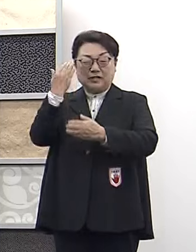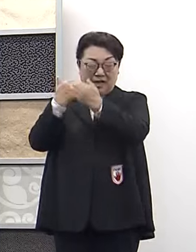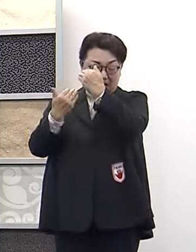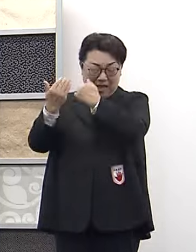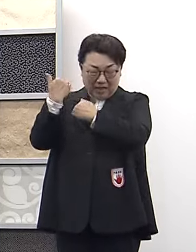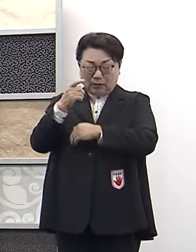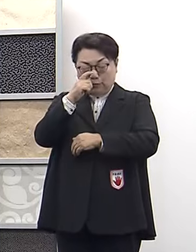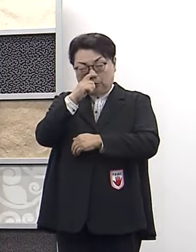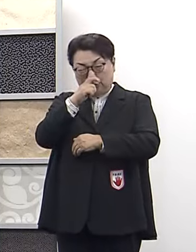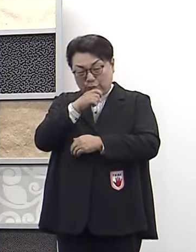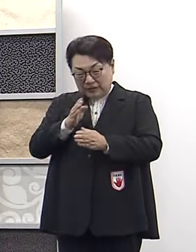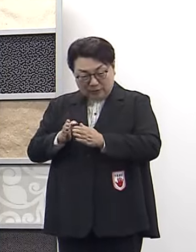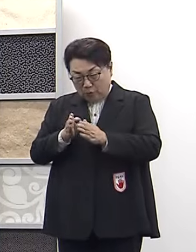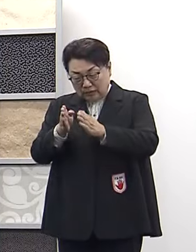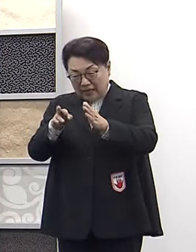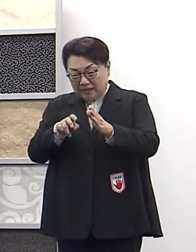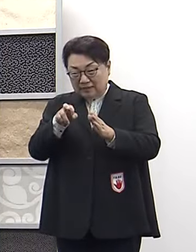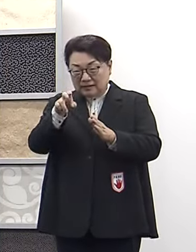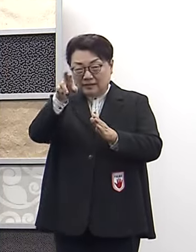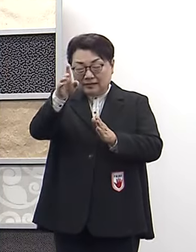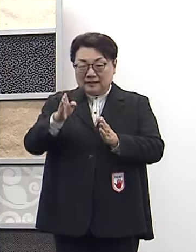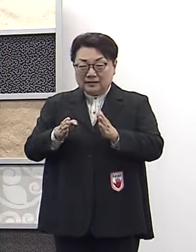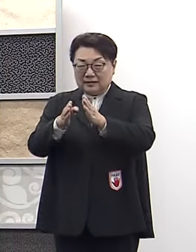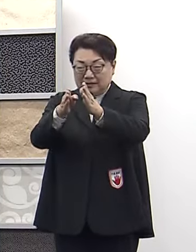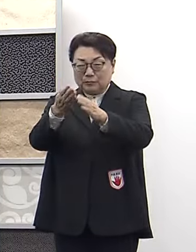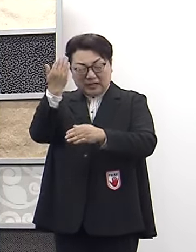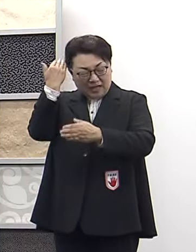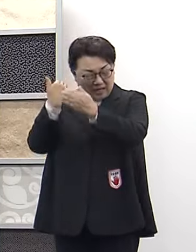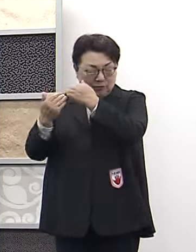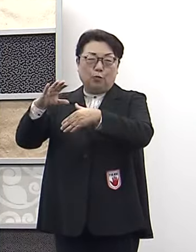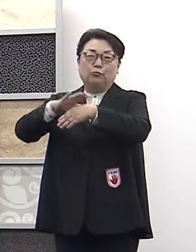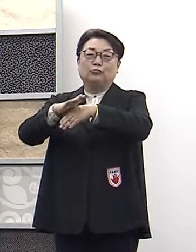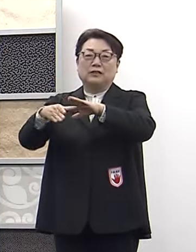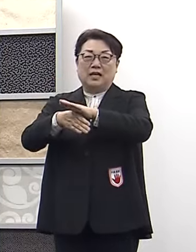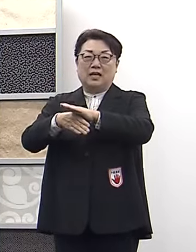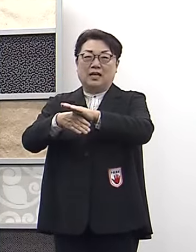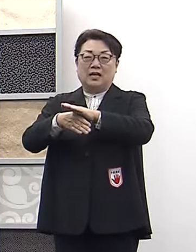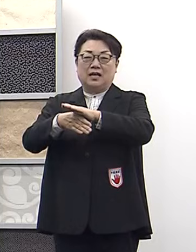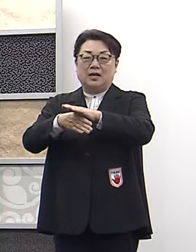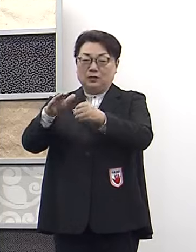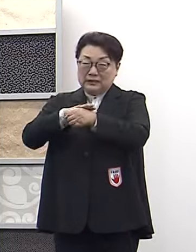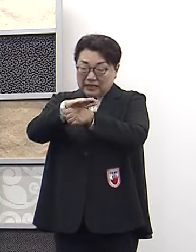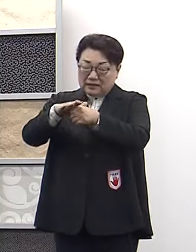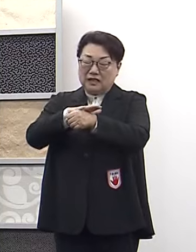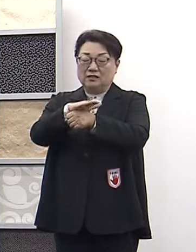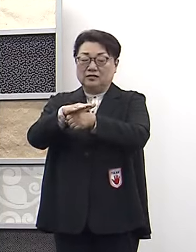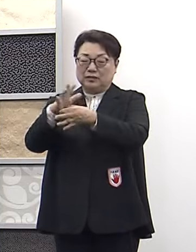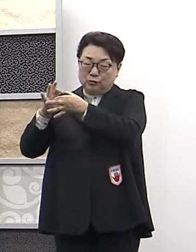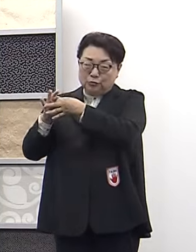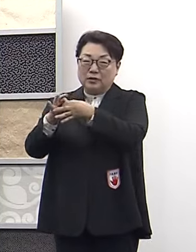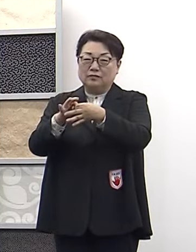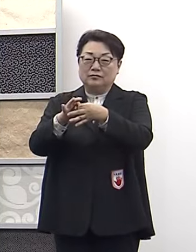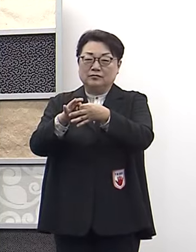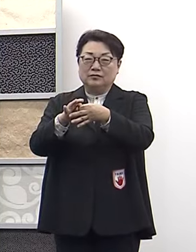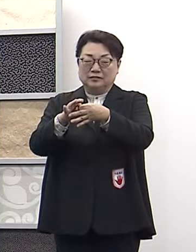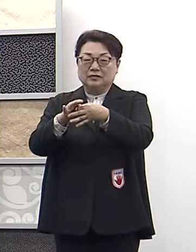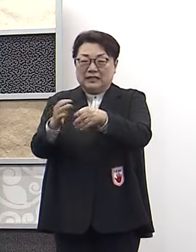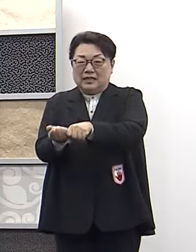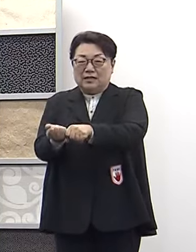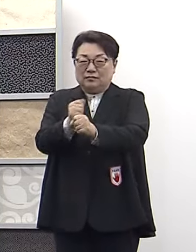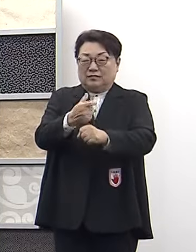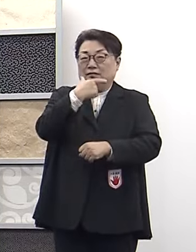イニシエのこうカルチャー文化をできる限りこう尊重するような形で、復活させるのが本来のあり方だと思い